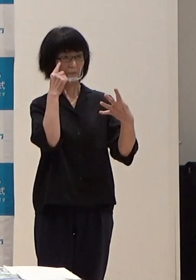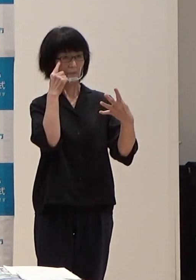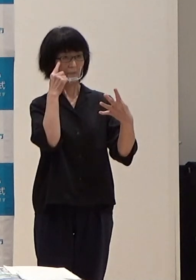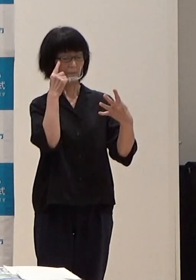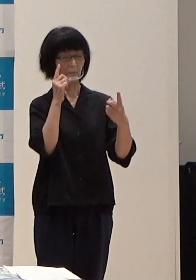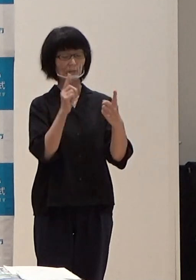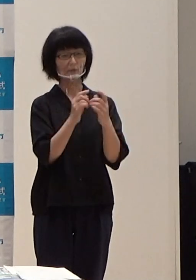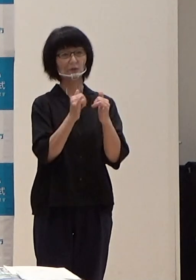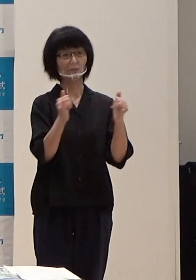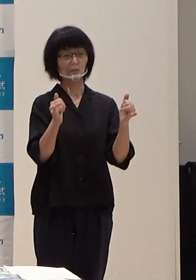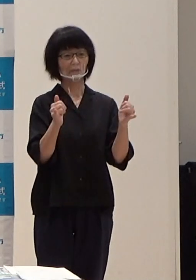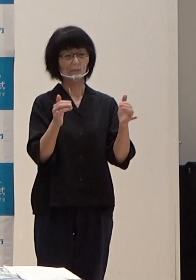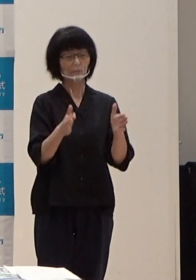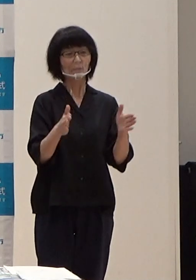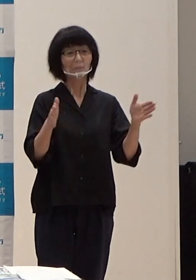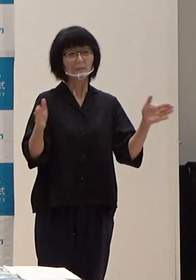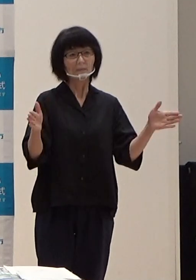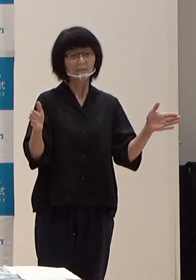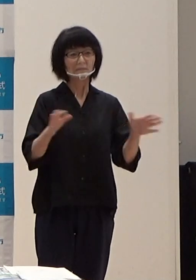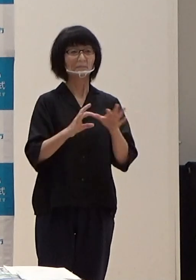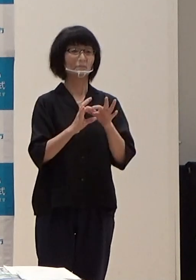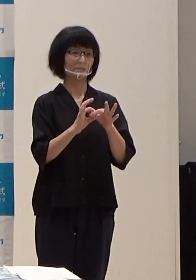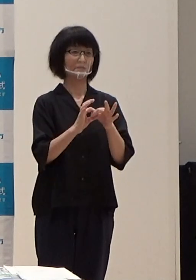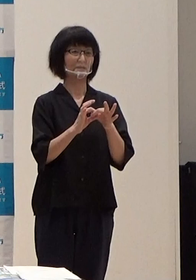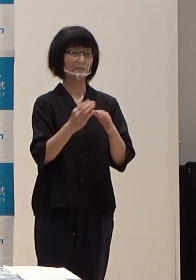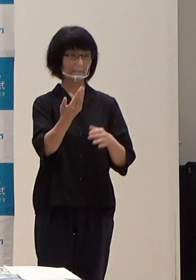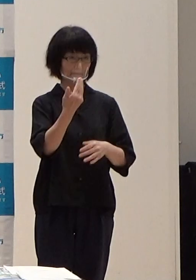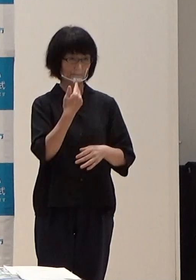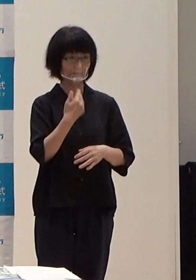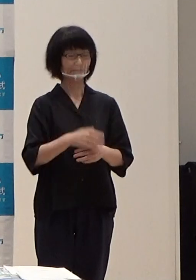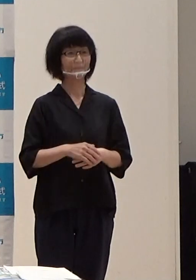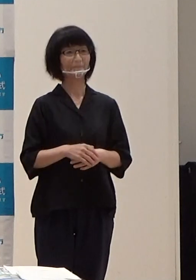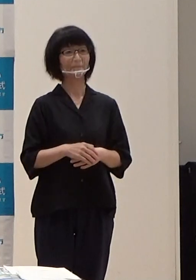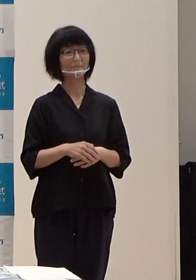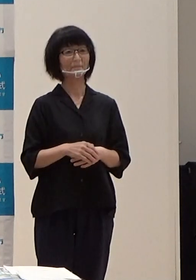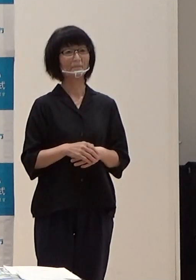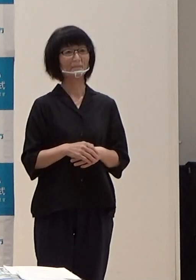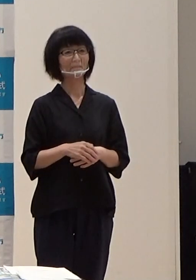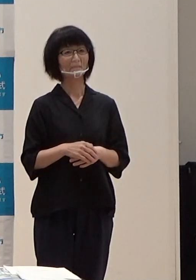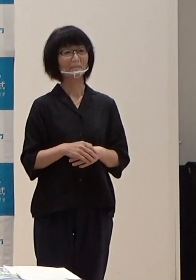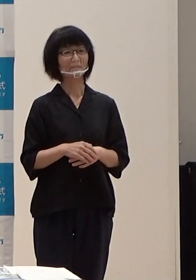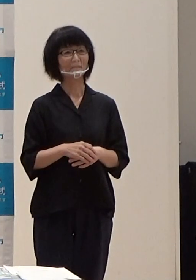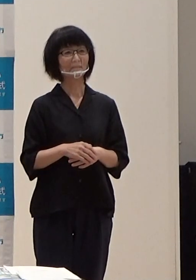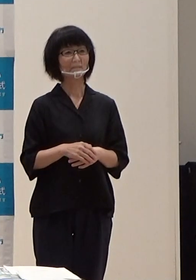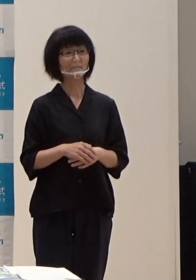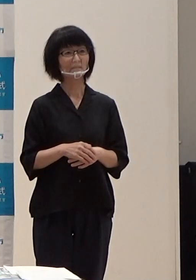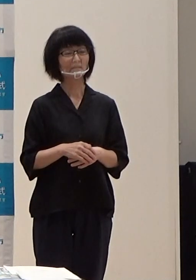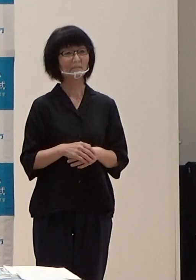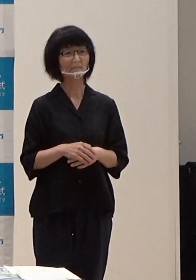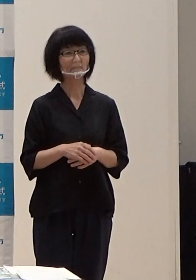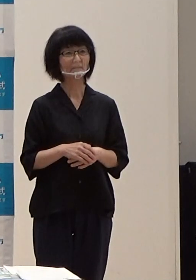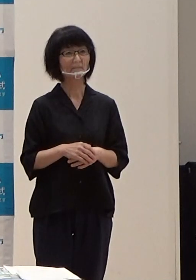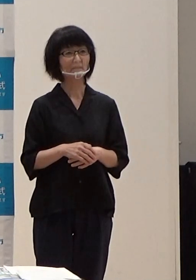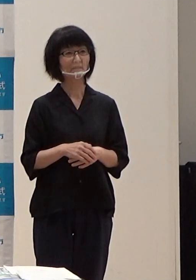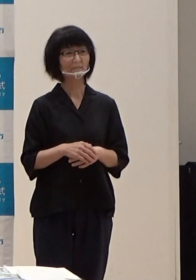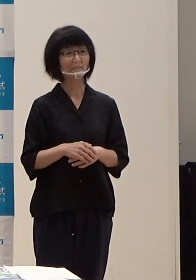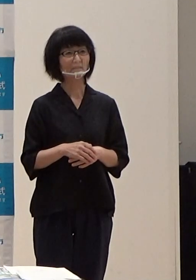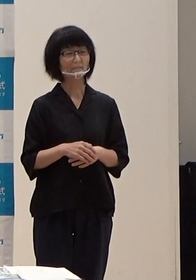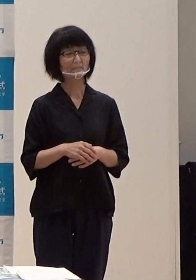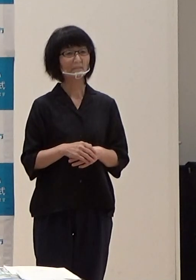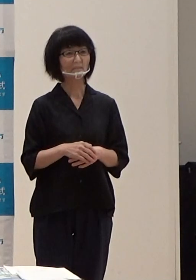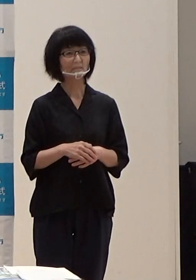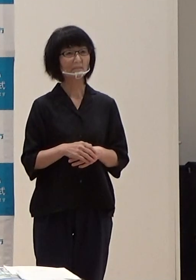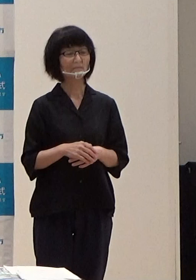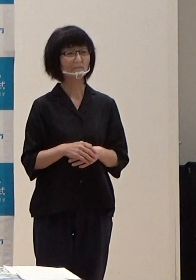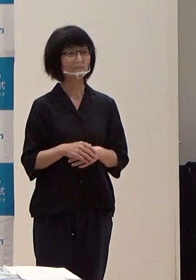ところでありまして、7月22日開催 その審議会のところで追加決定というふうにあると思うん